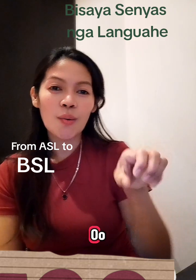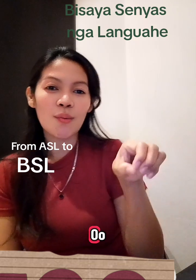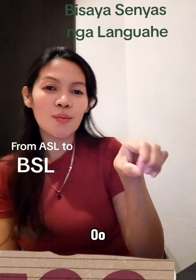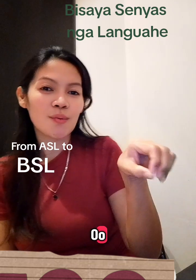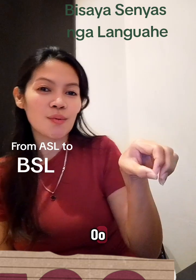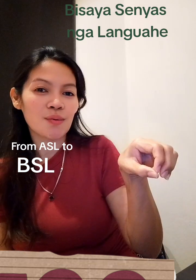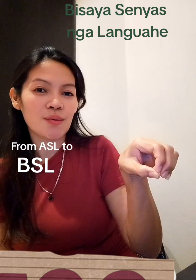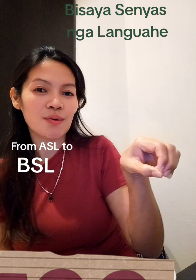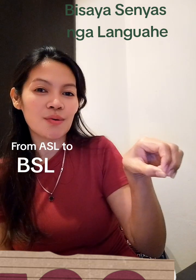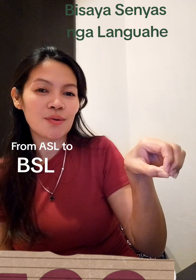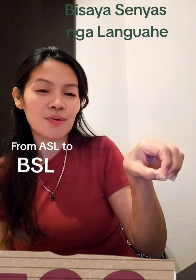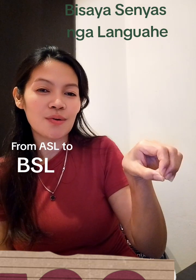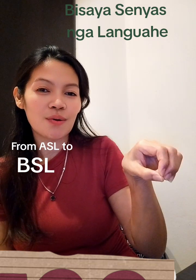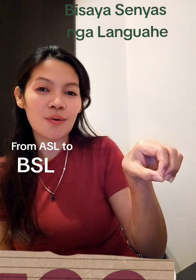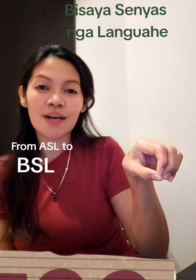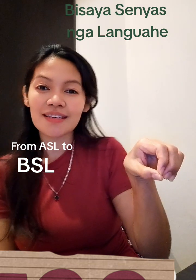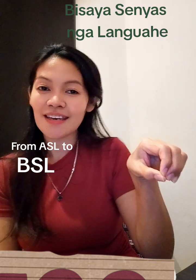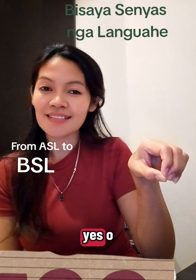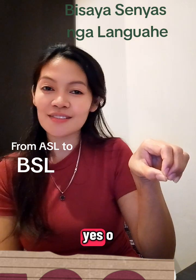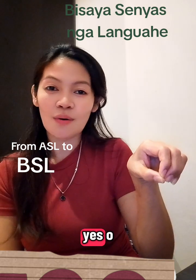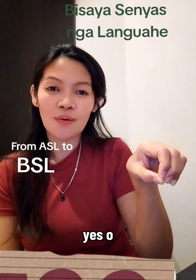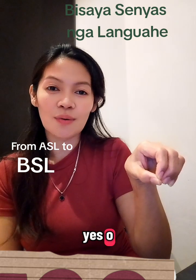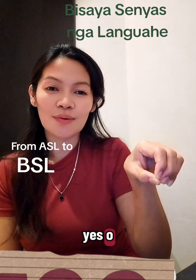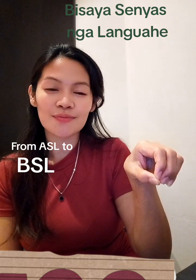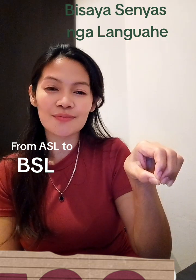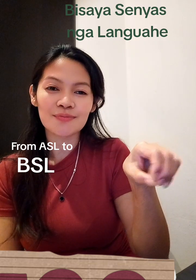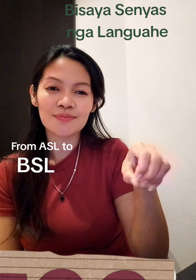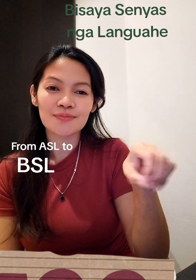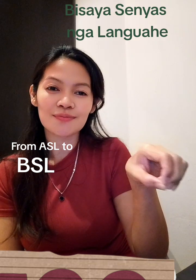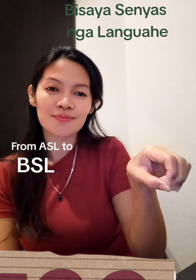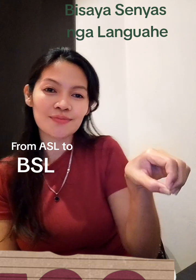O nga yes, O.